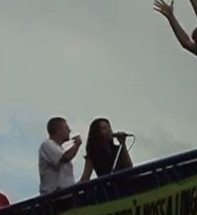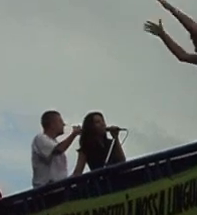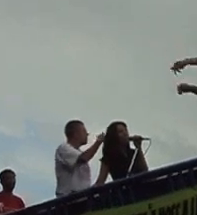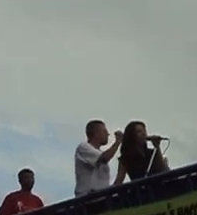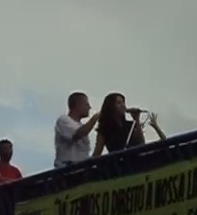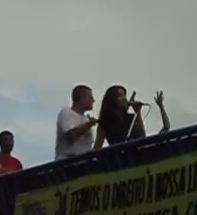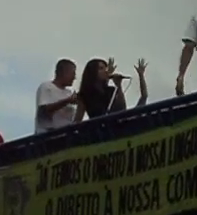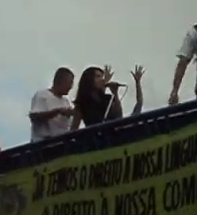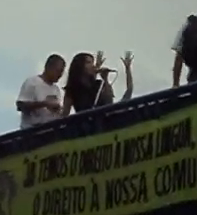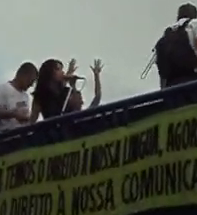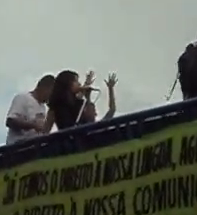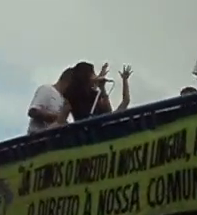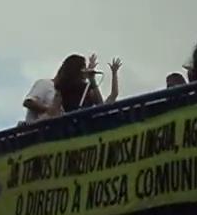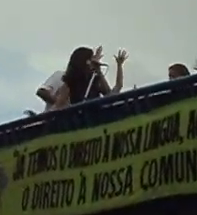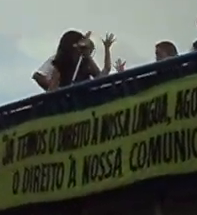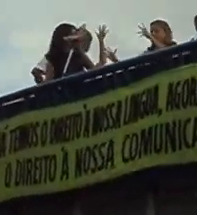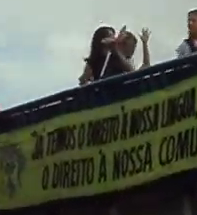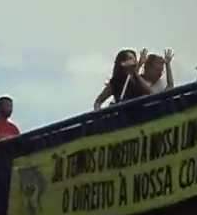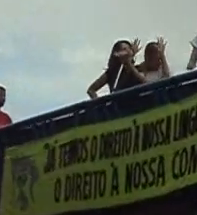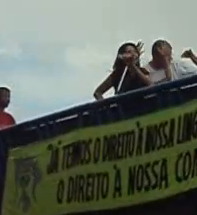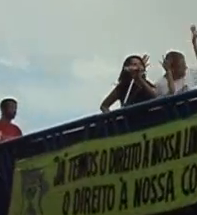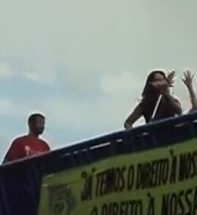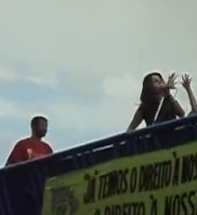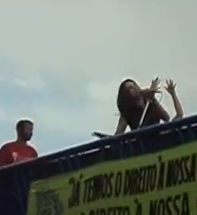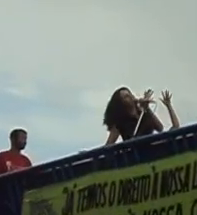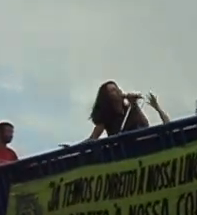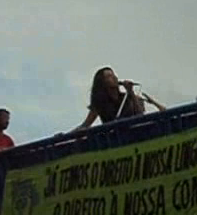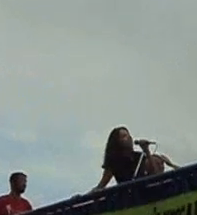todos vocês, é um prazer estarmos aqui.